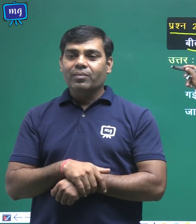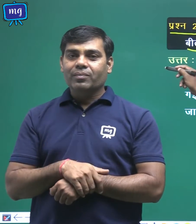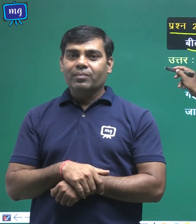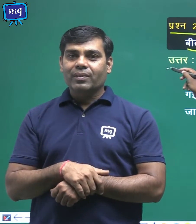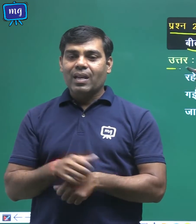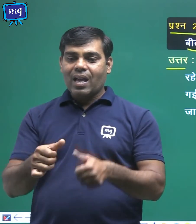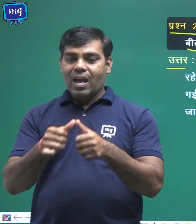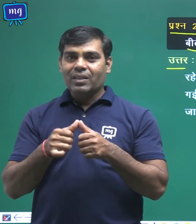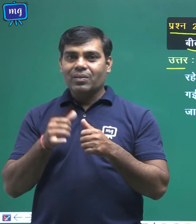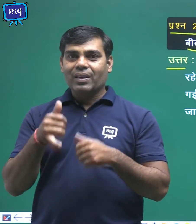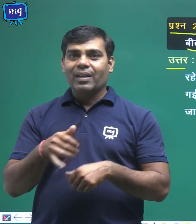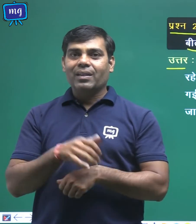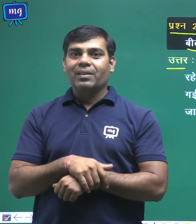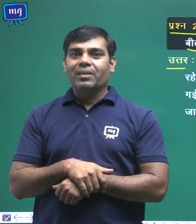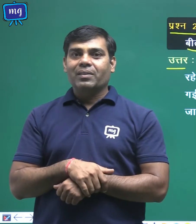उत्तर है